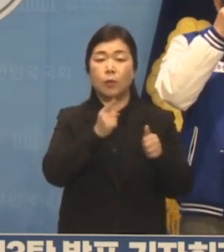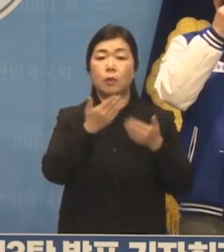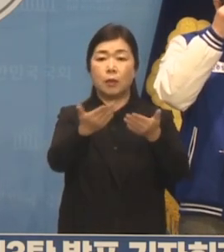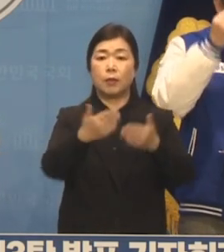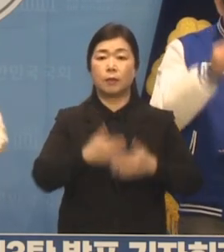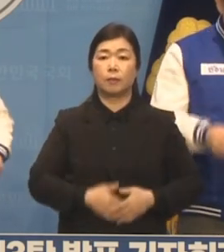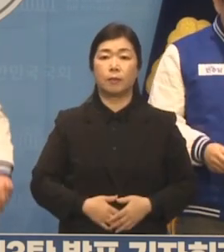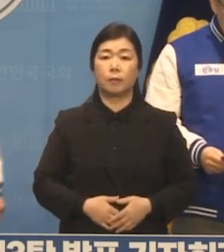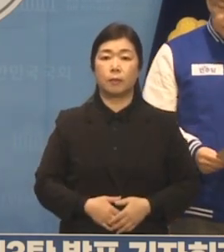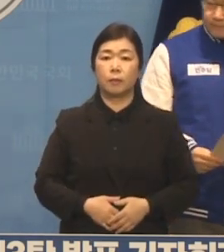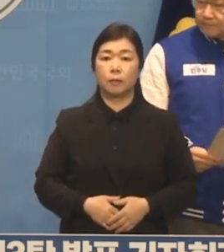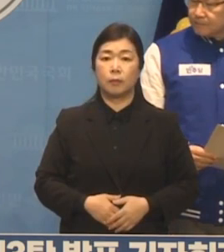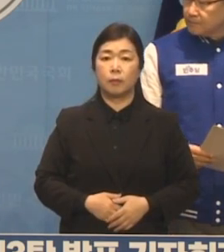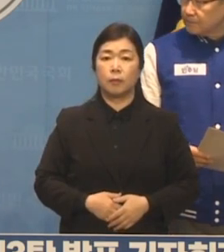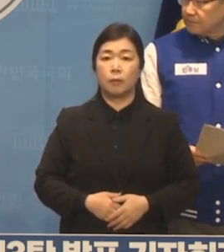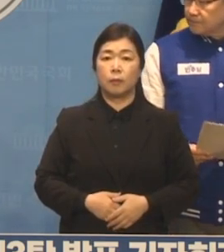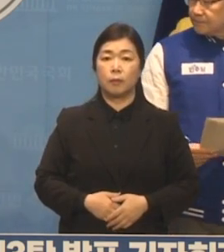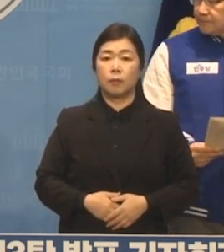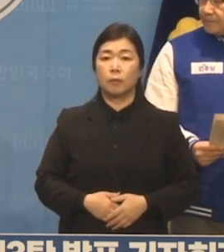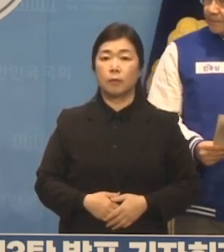주시겠습니다.